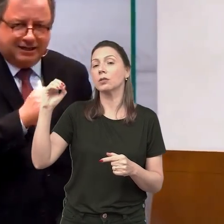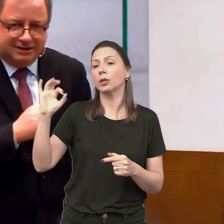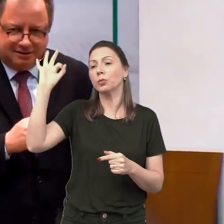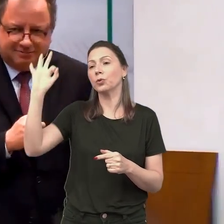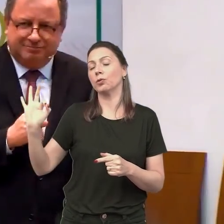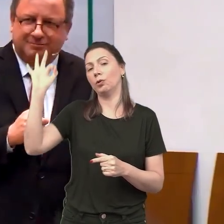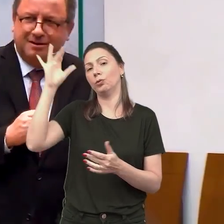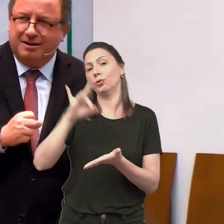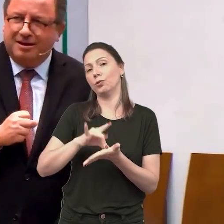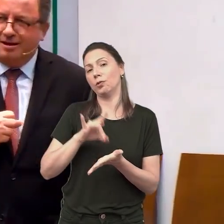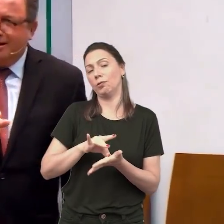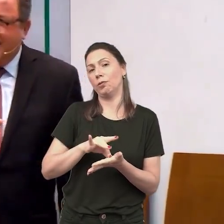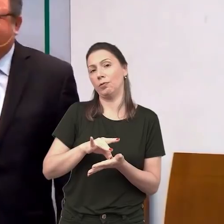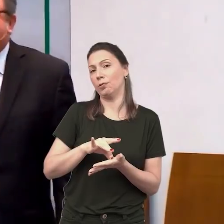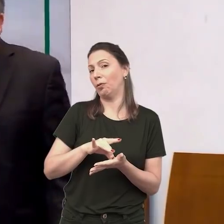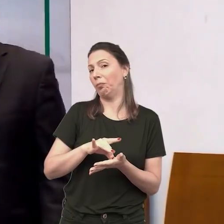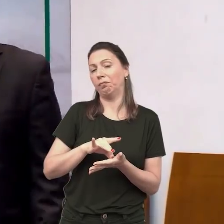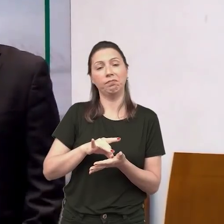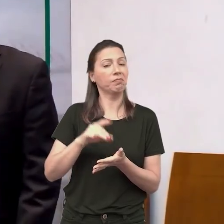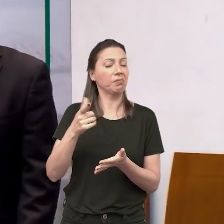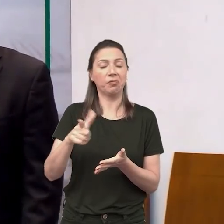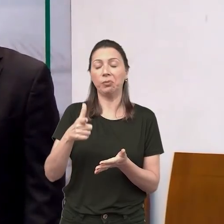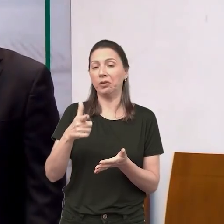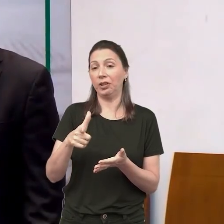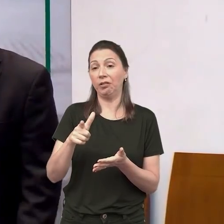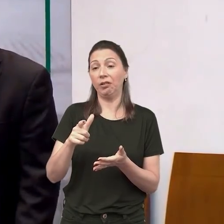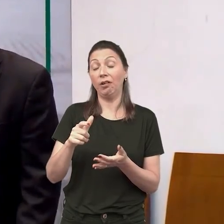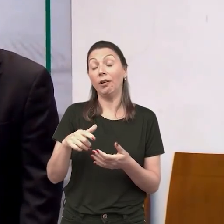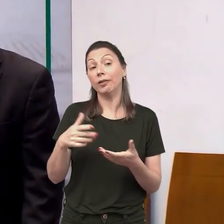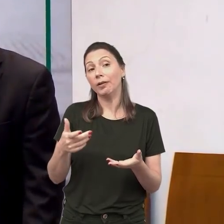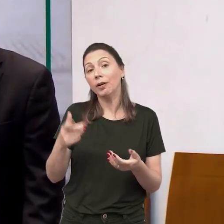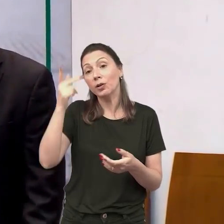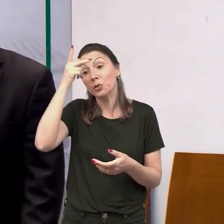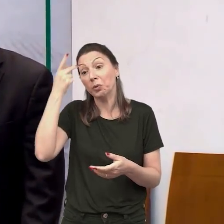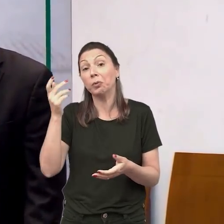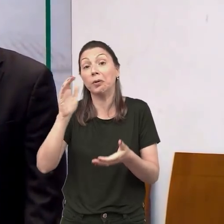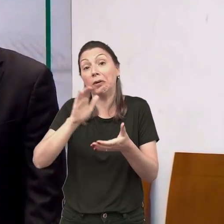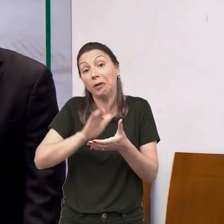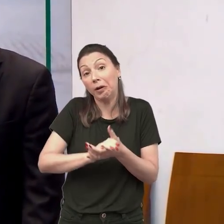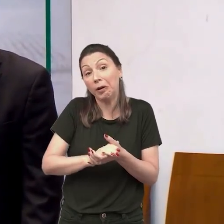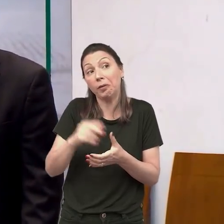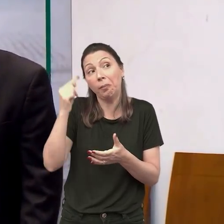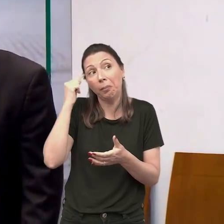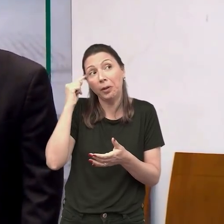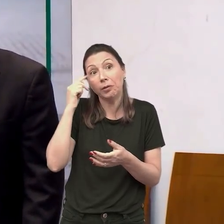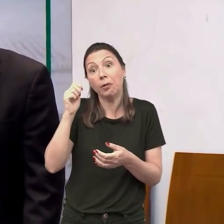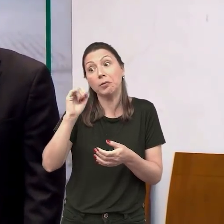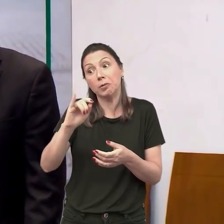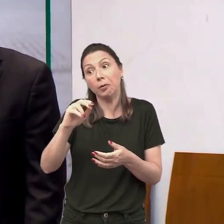100% de certeza. Até aqueles que casam dizem, olha, eu vou casar, mas se der certo, eu pulo fora.